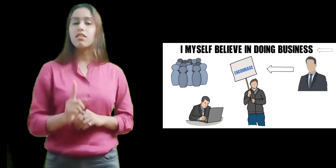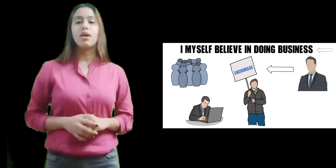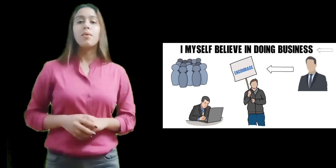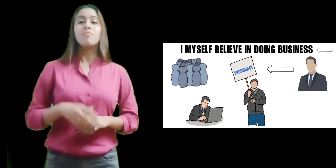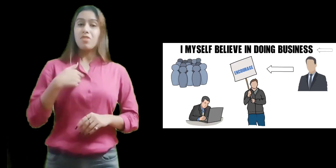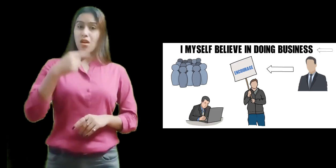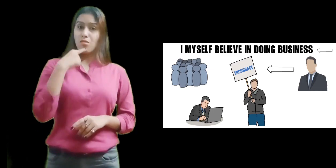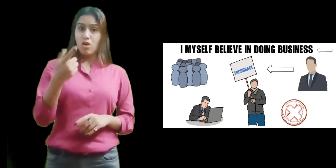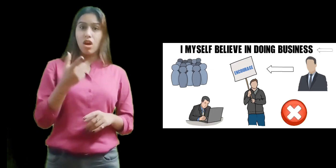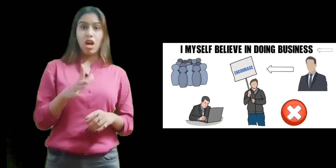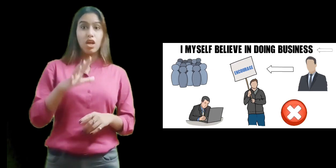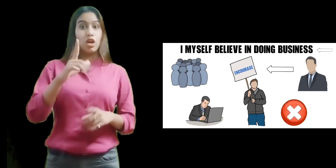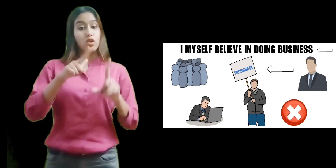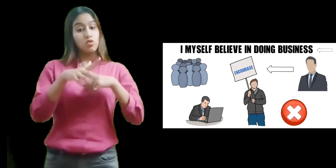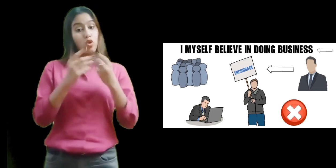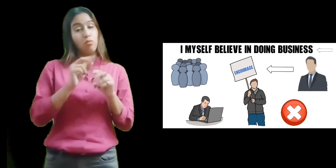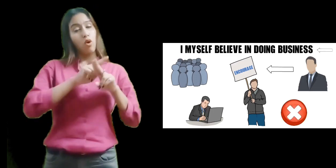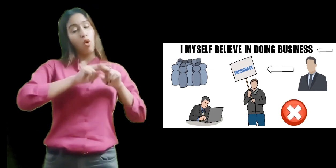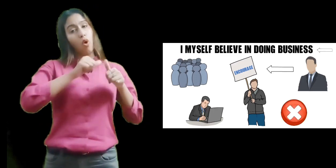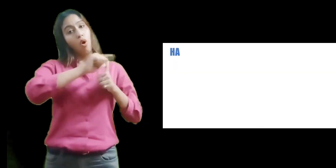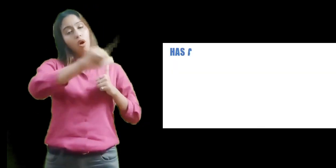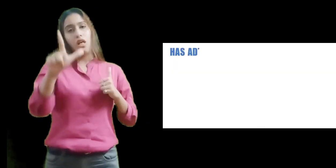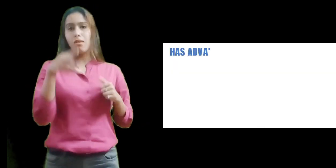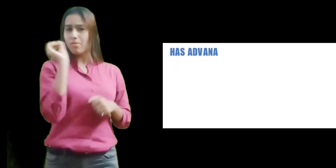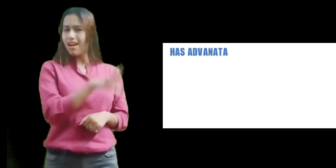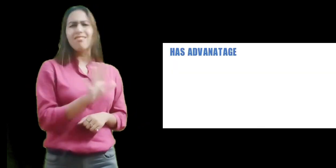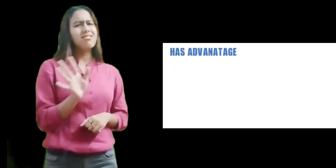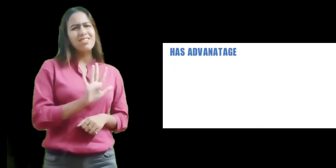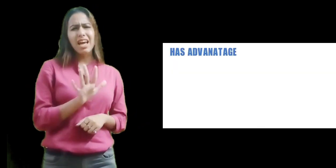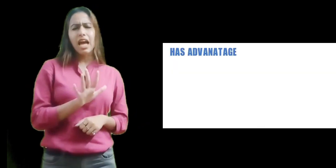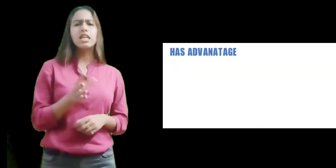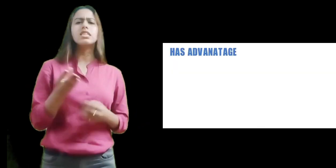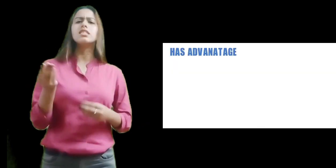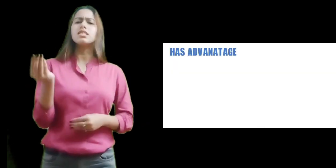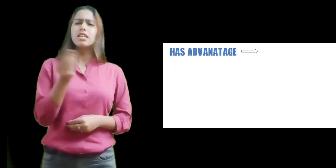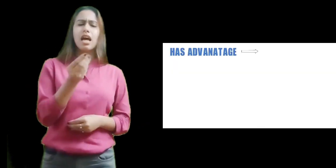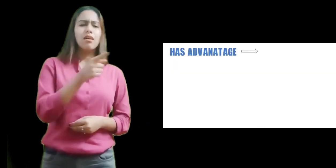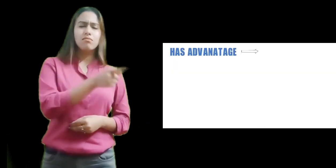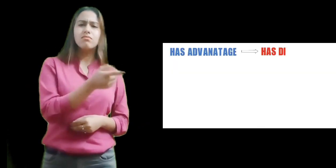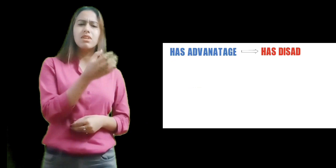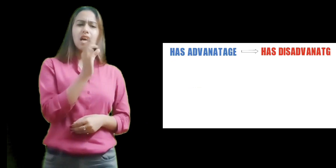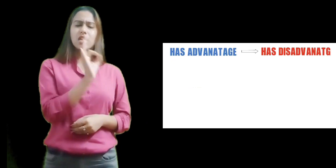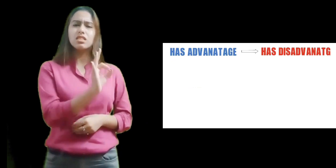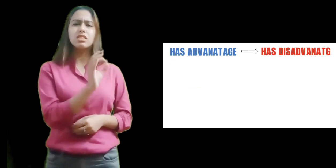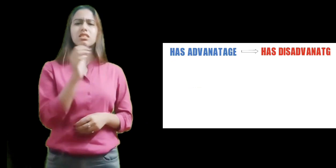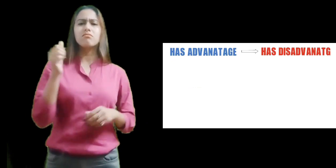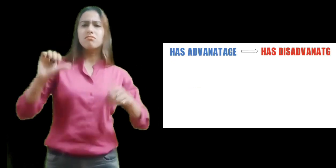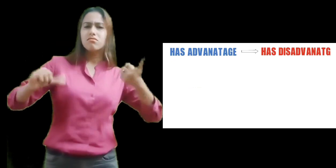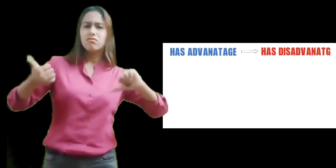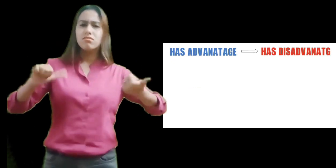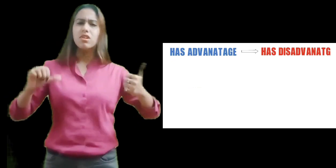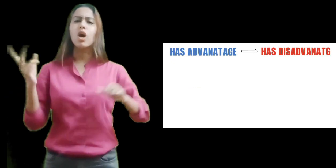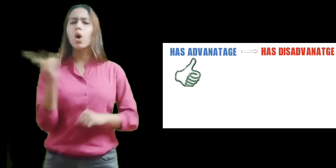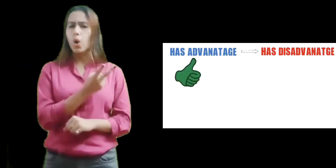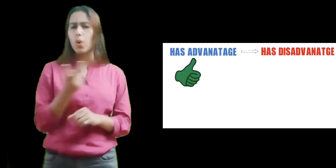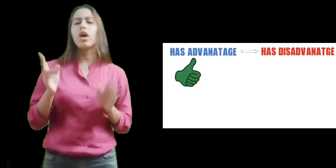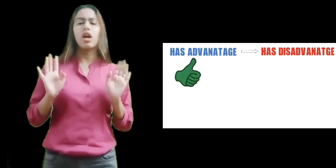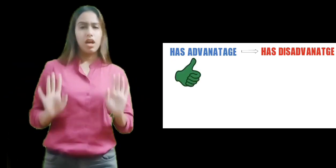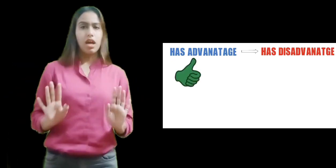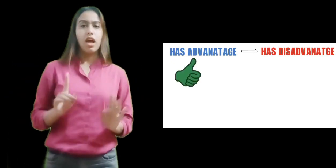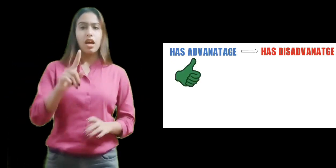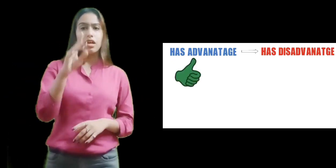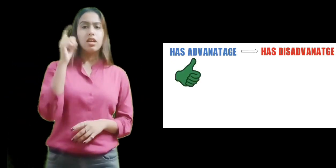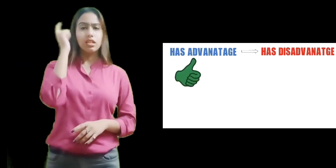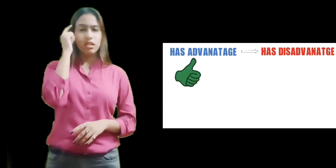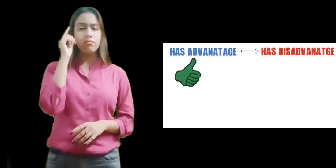बेकार ही होते हैं। नहीं, ऐसा भी नहीं है। दोनों के अपने अपने एडवांटेजेस और डिसएडवांटेजेस है, और आप में इतनी समझ तो होनी चाहिए कि कब आपको क्या